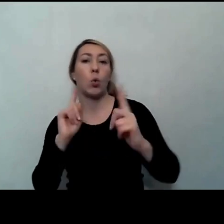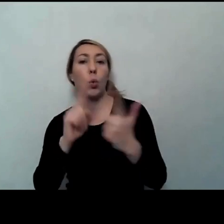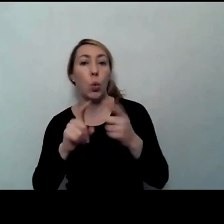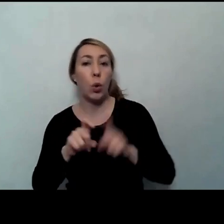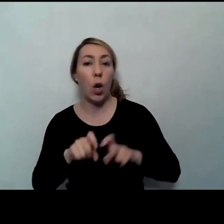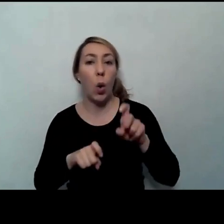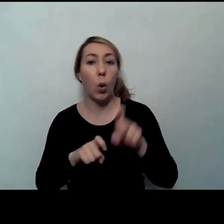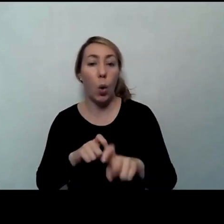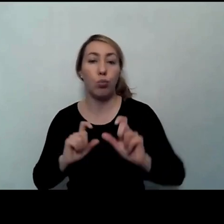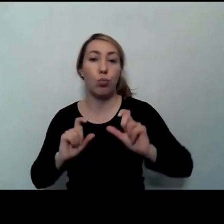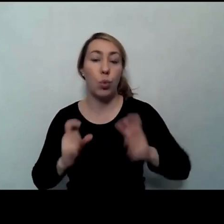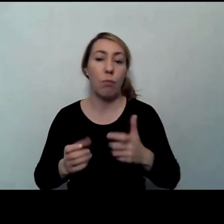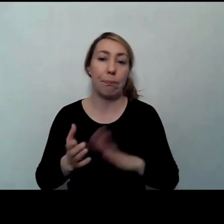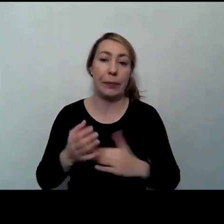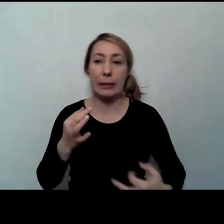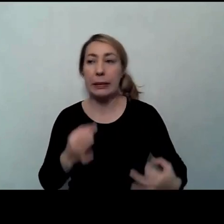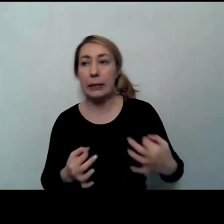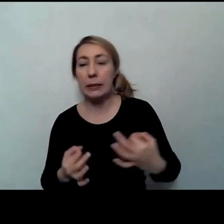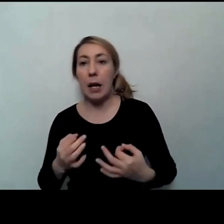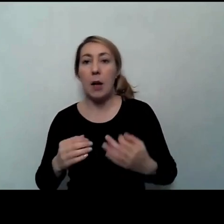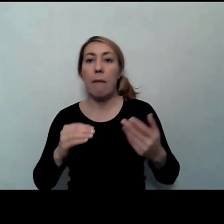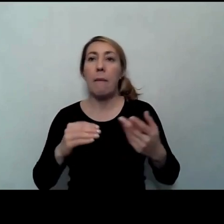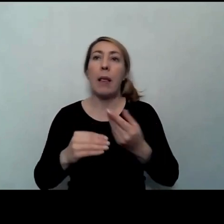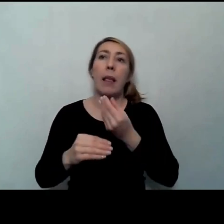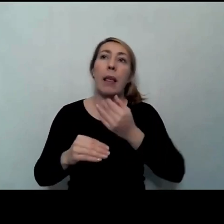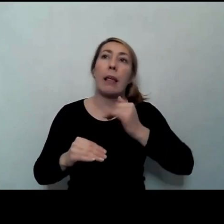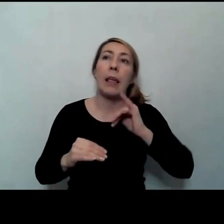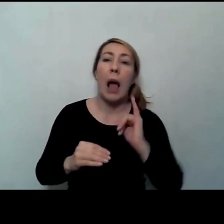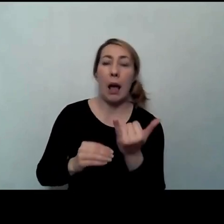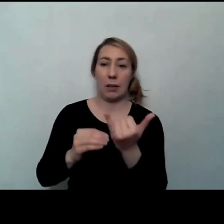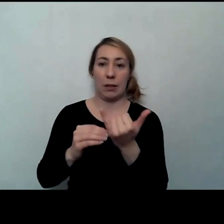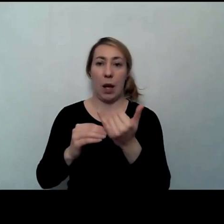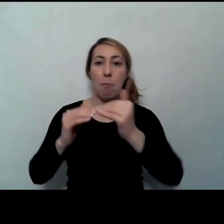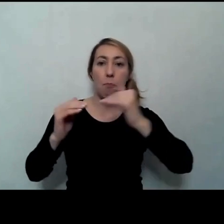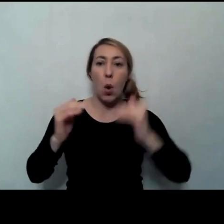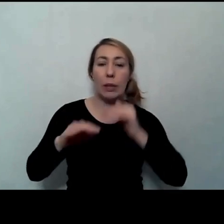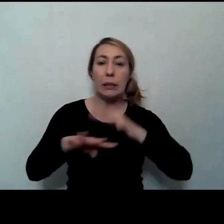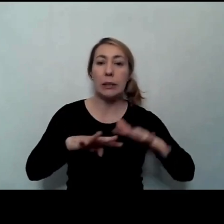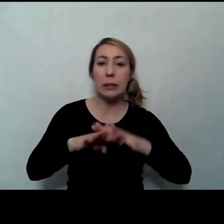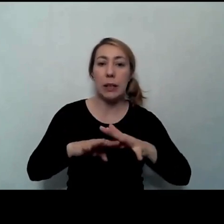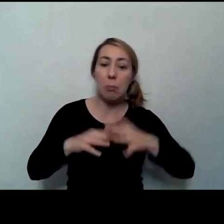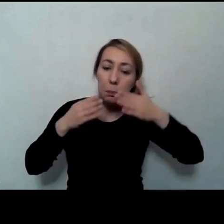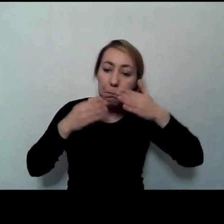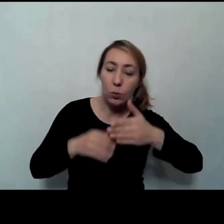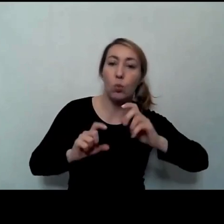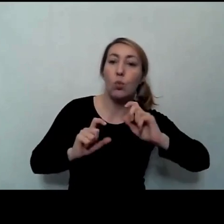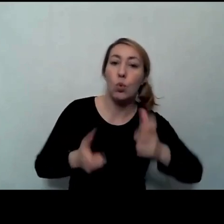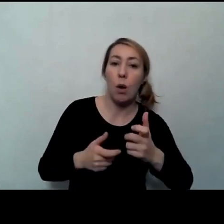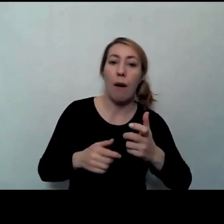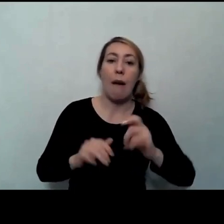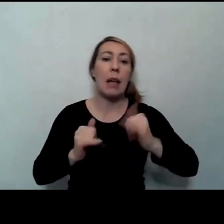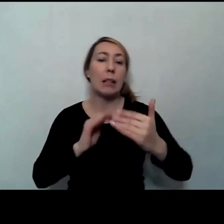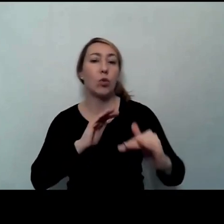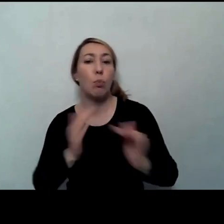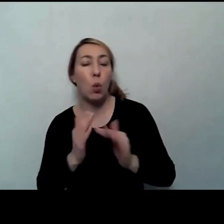byłoby rozważenie, jakie podsystemy jako kolejne brać pod uwagę i w jaki sposób można